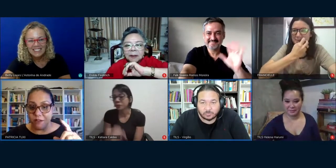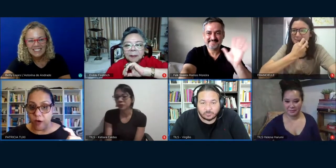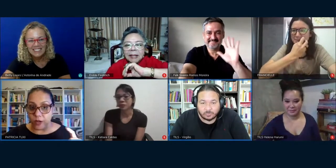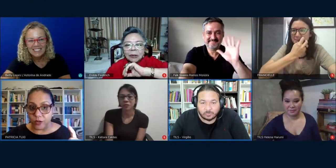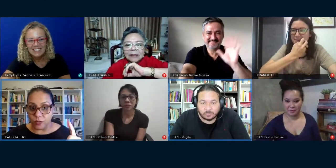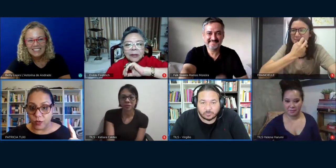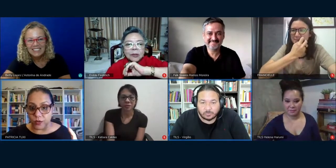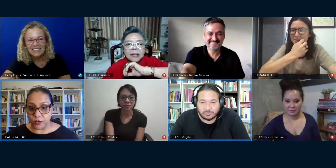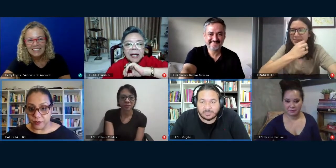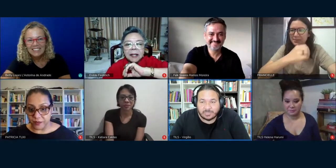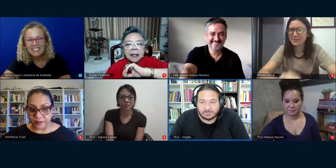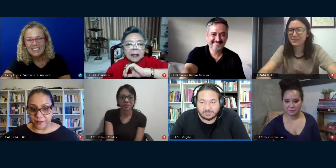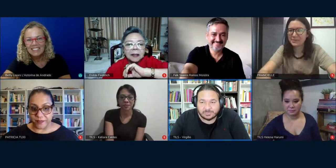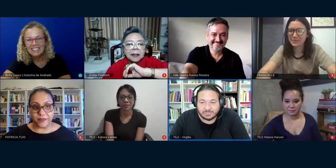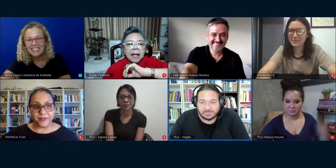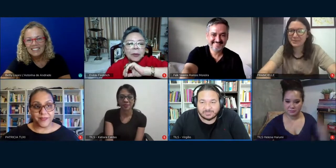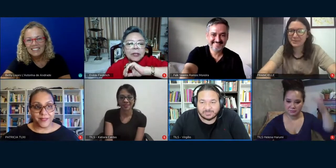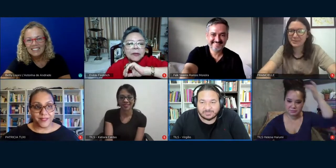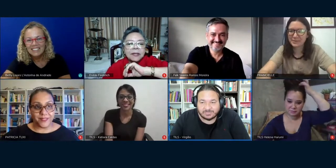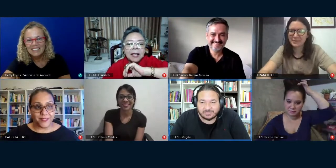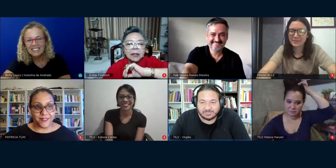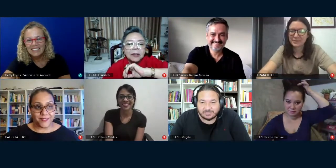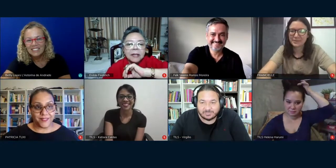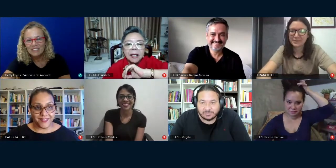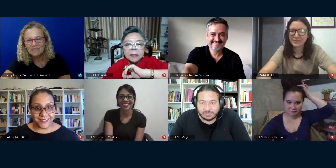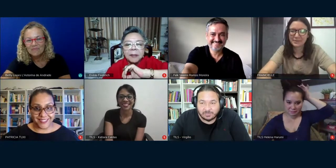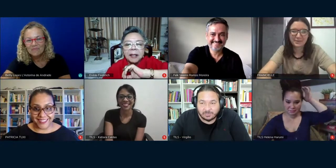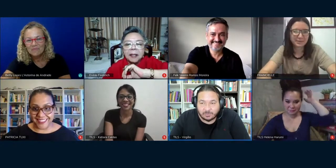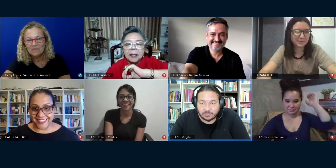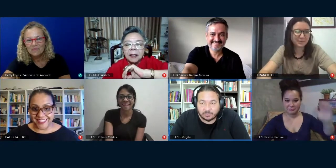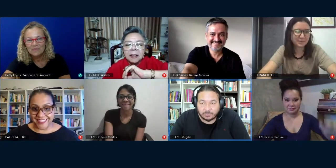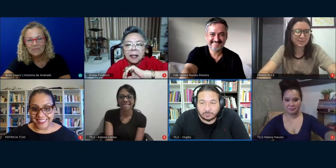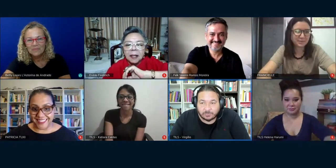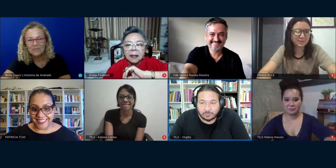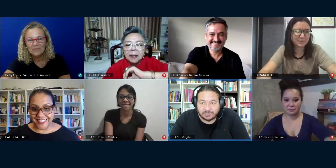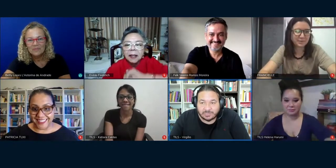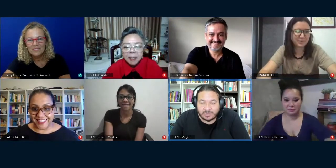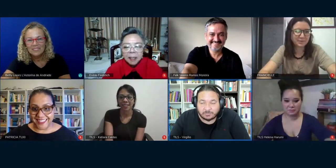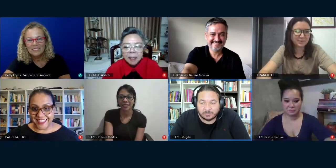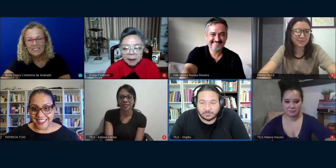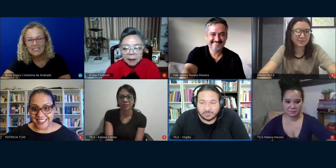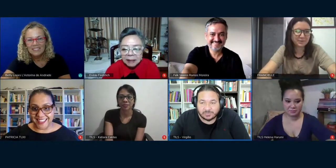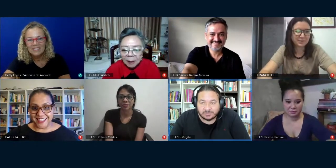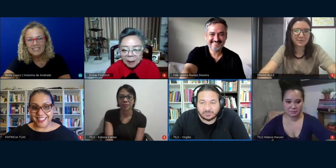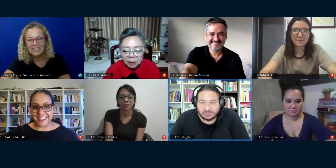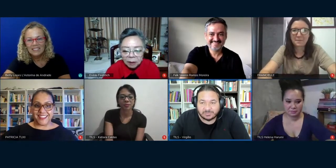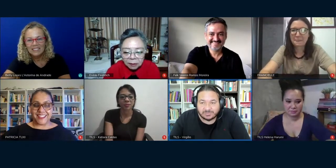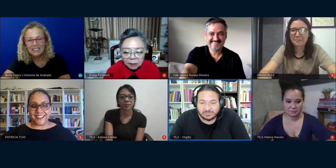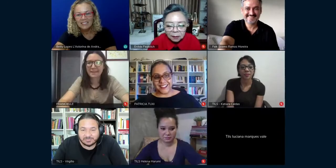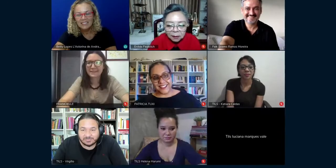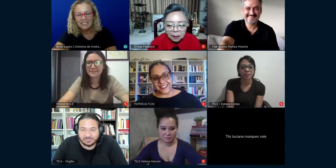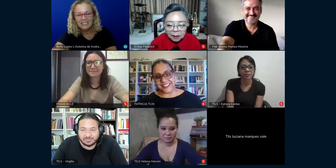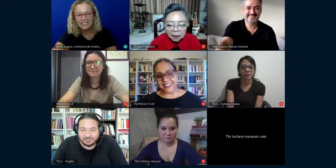Tirar uma foto com todos. Os convidados, é. Eu acho que seu microfone está desligado, professora.